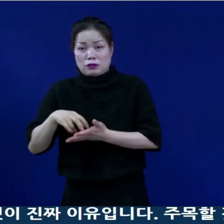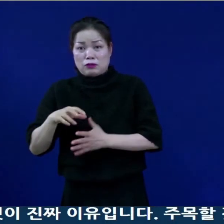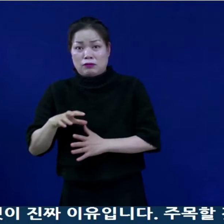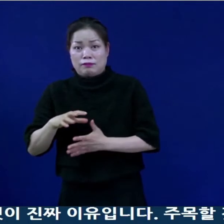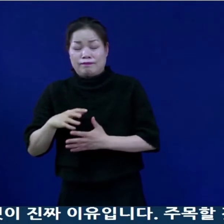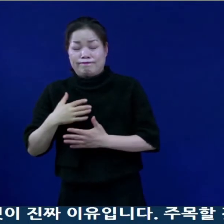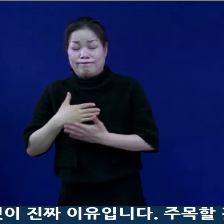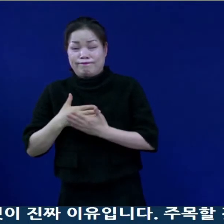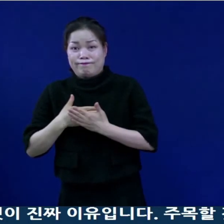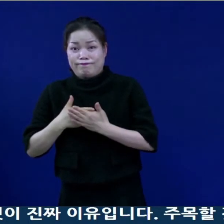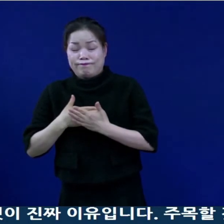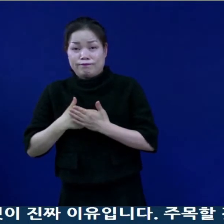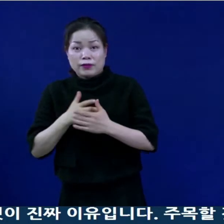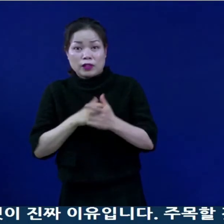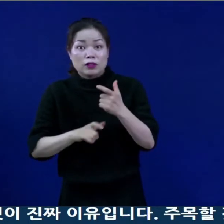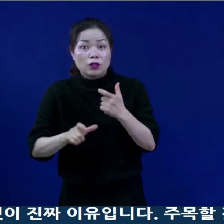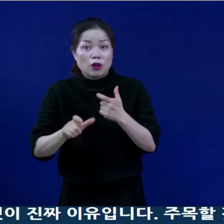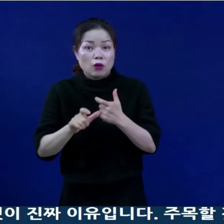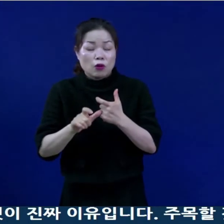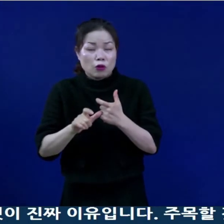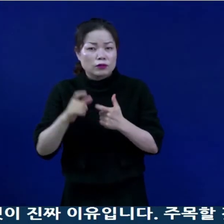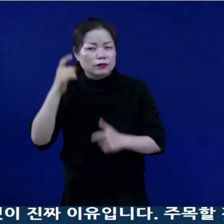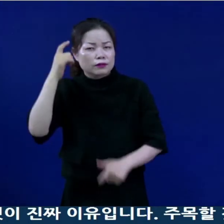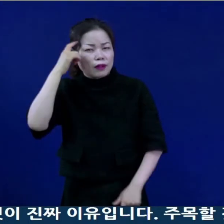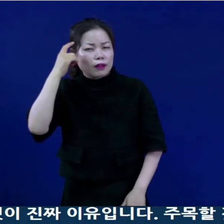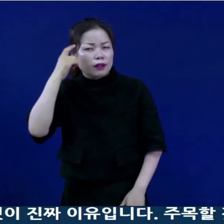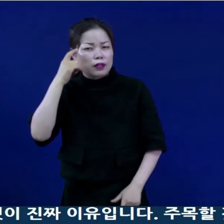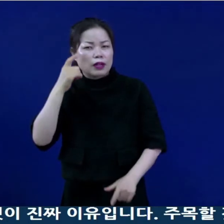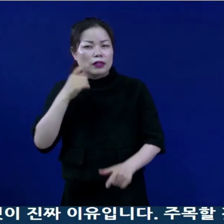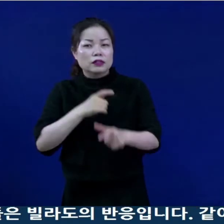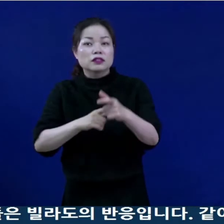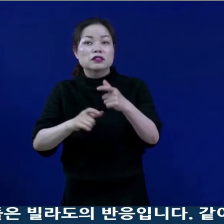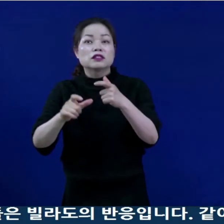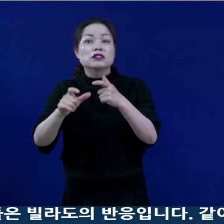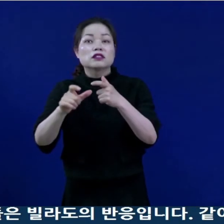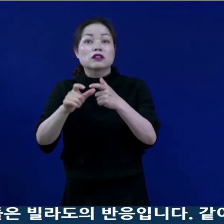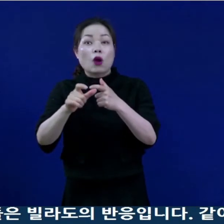여러분 여기서 우리가 더욱이란 말에 주목할 필요가 있습니다. 더욱.